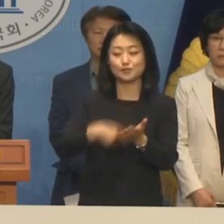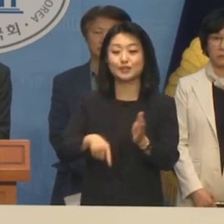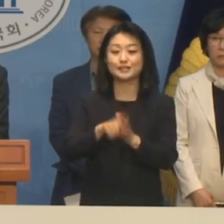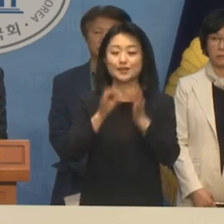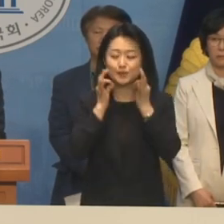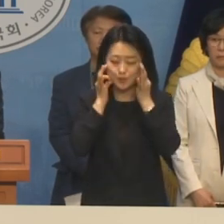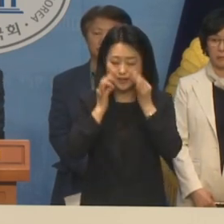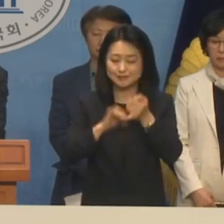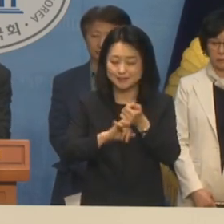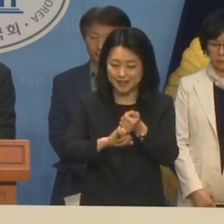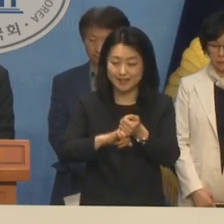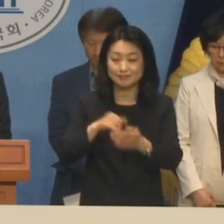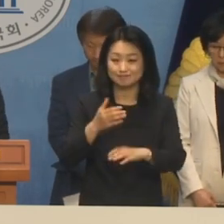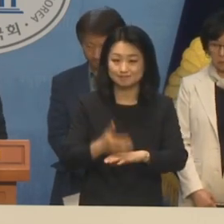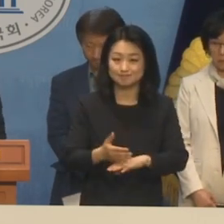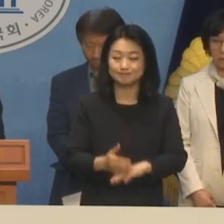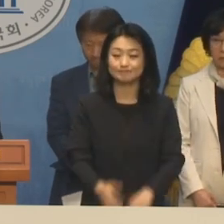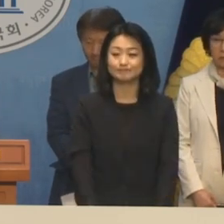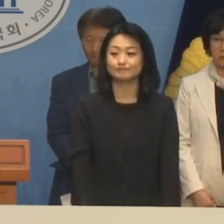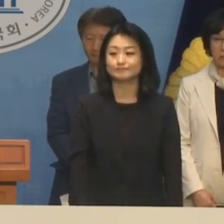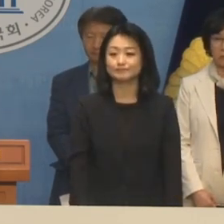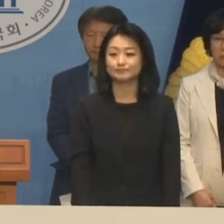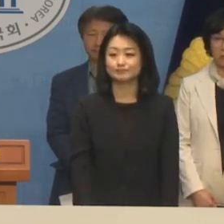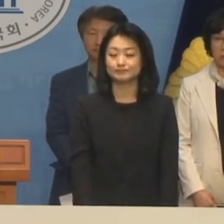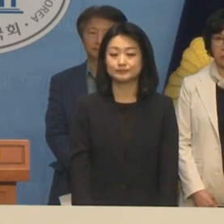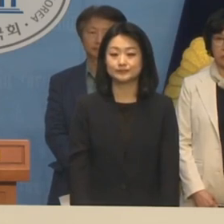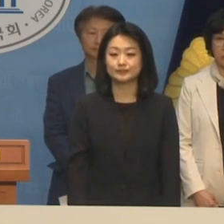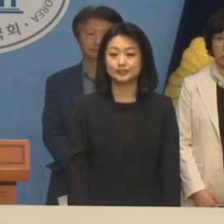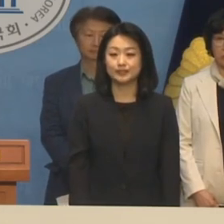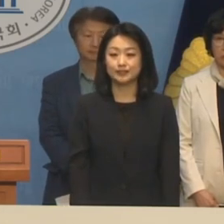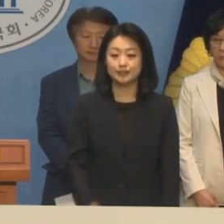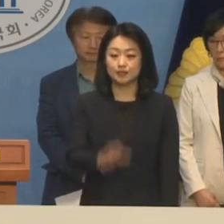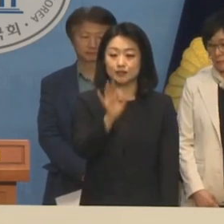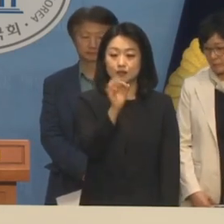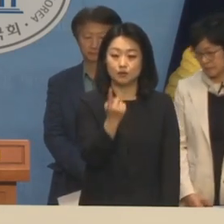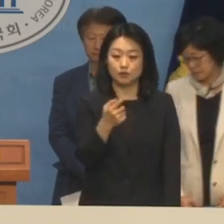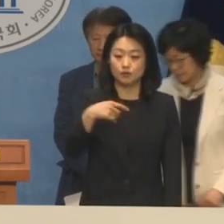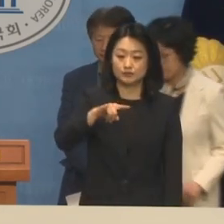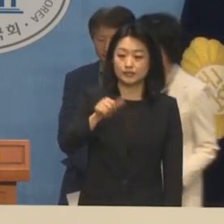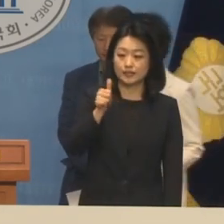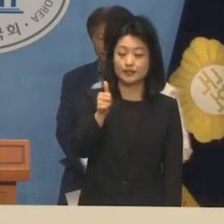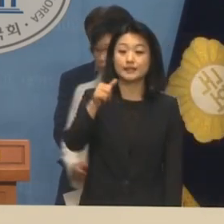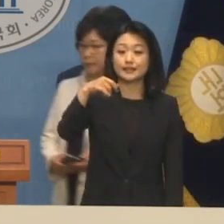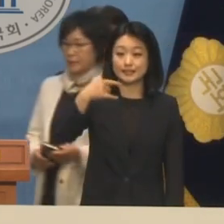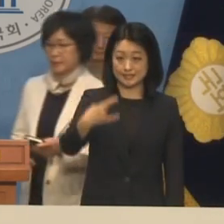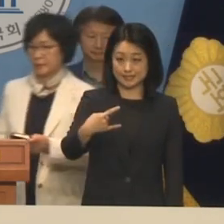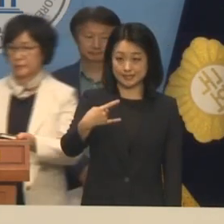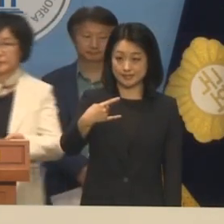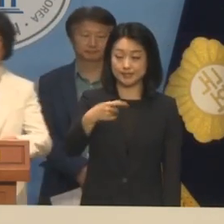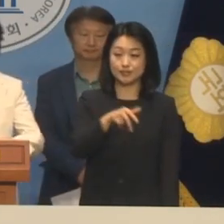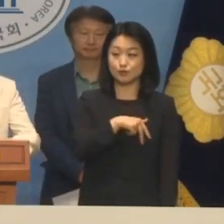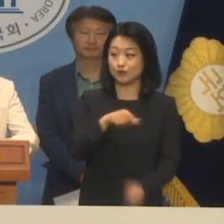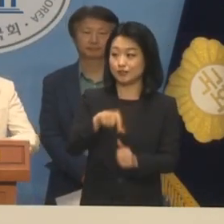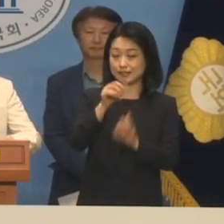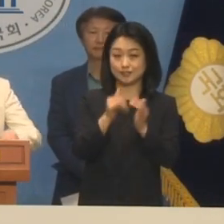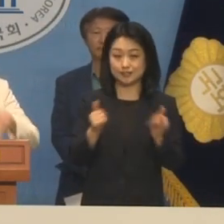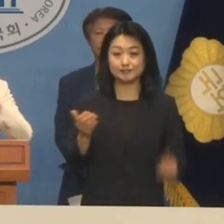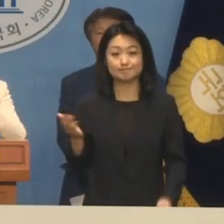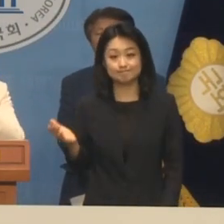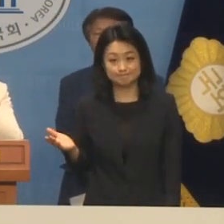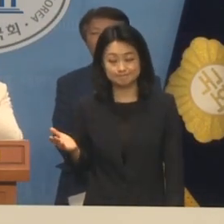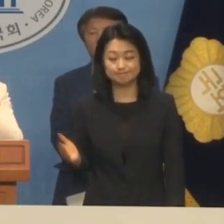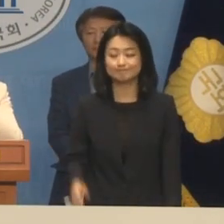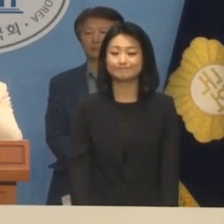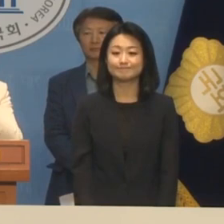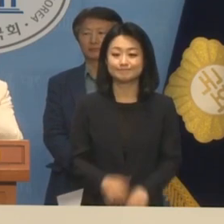노력하겠습니다. 고맙습니다. 네, 다음은 오세희 당선인께서 발언해 주시겠습니다.